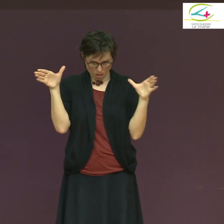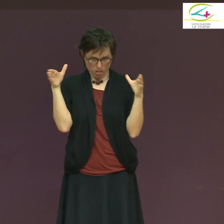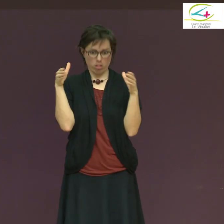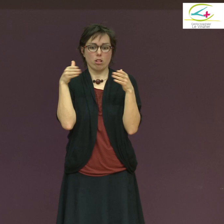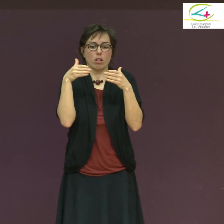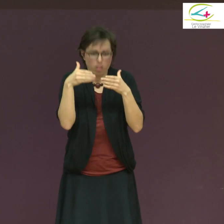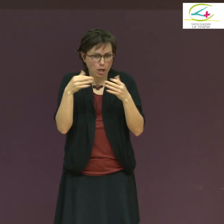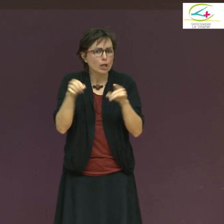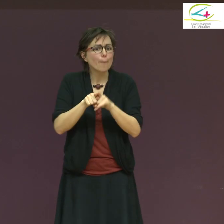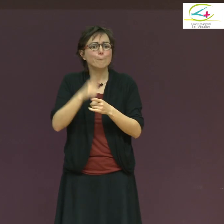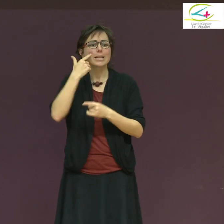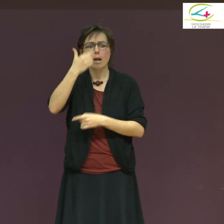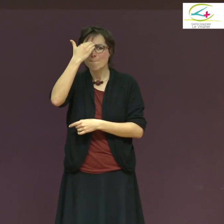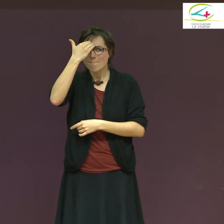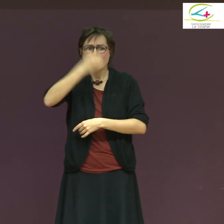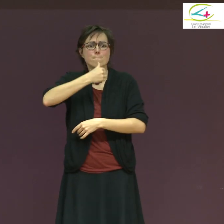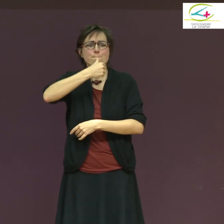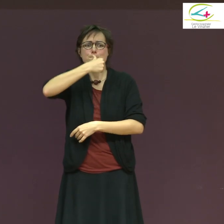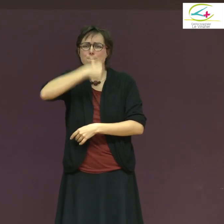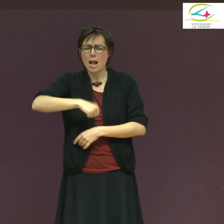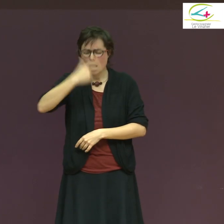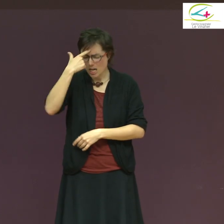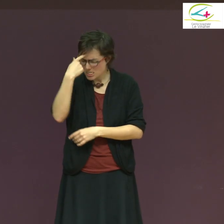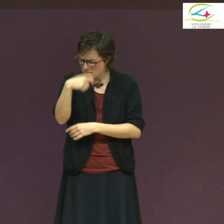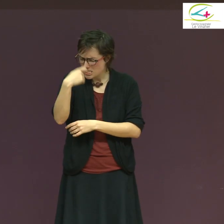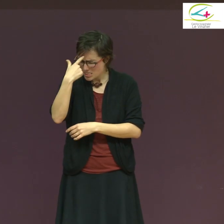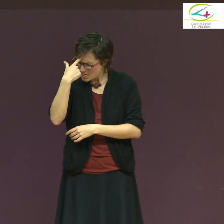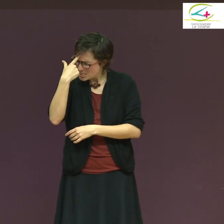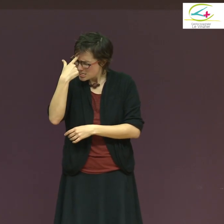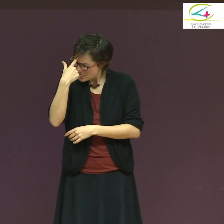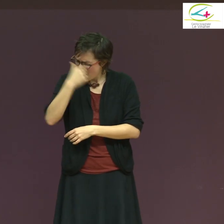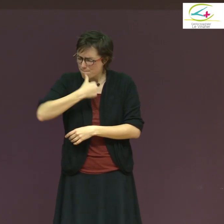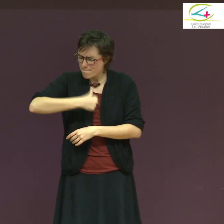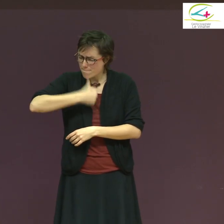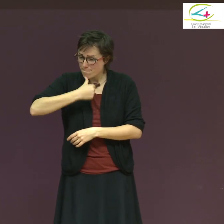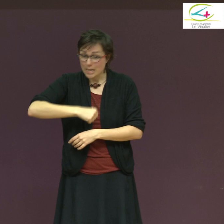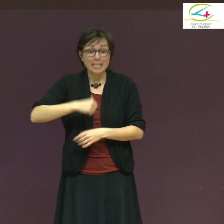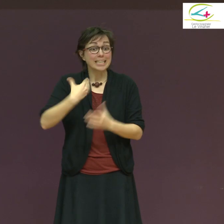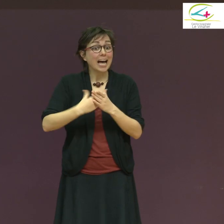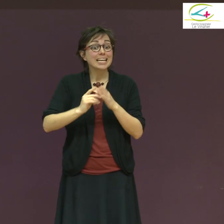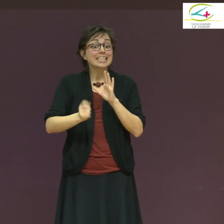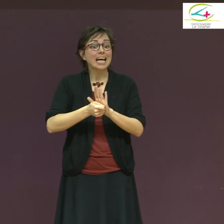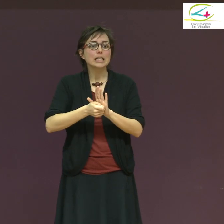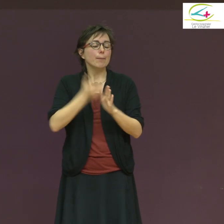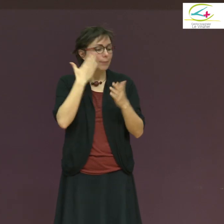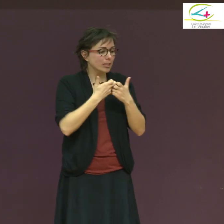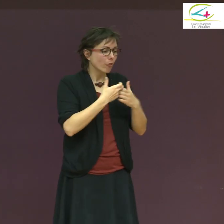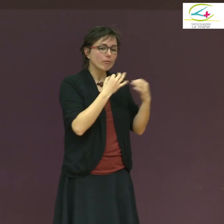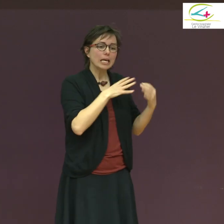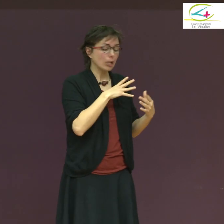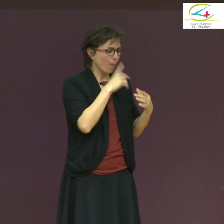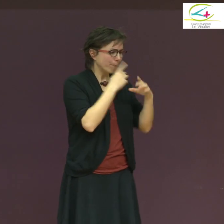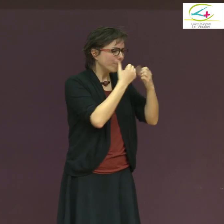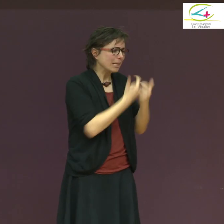alors que le jour où vous avez la migraine, il y a peu de chances que, même si vous êtes plutôt bonne, vous ayez envie de la résoudre, cette équation du troisième degré, et